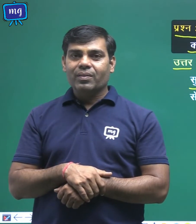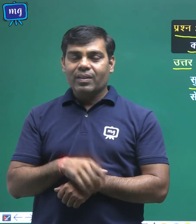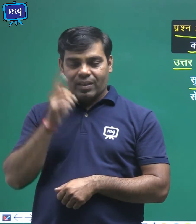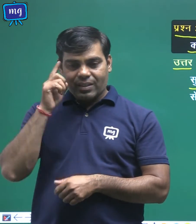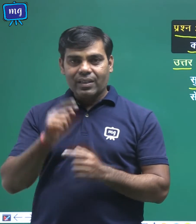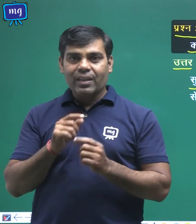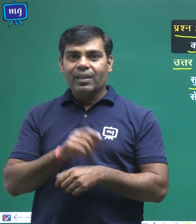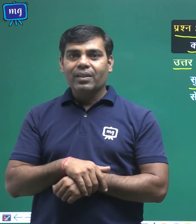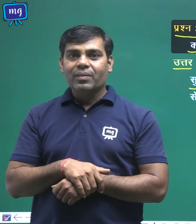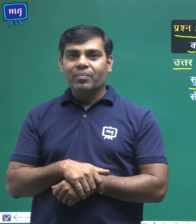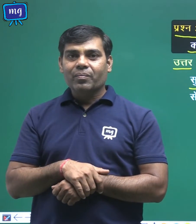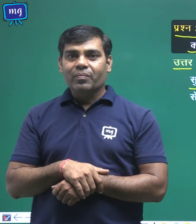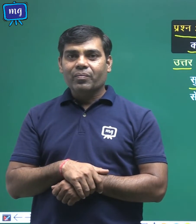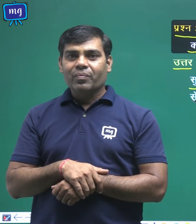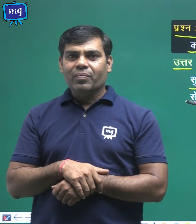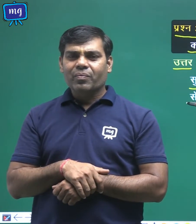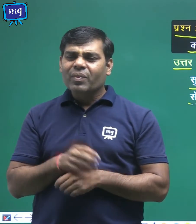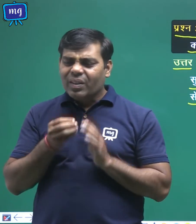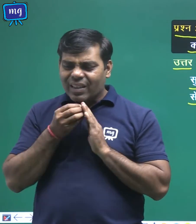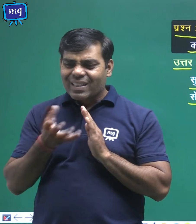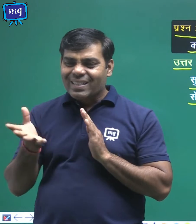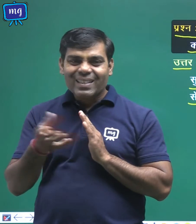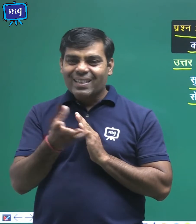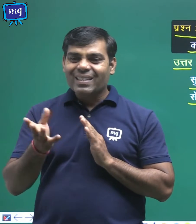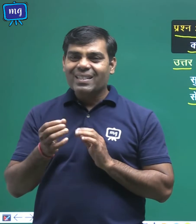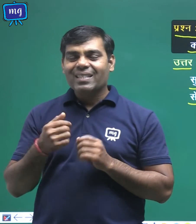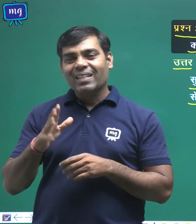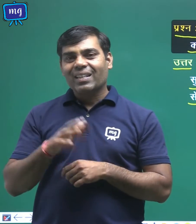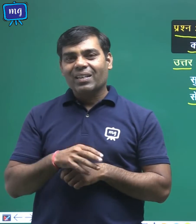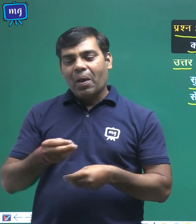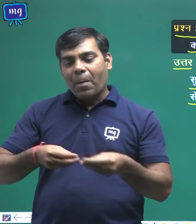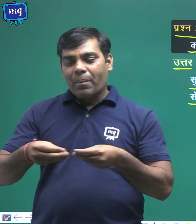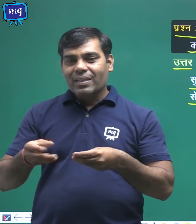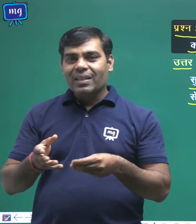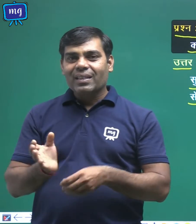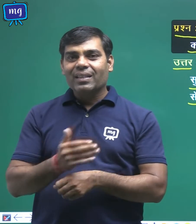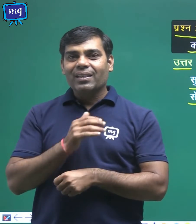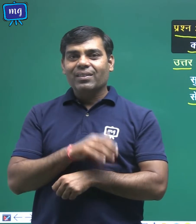इसलिए आसानी से बिक जाती थी।